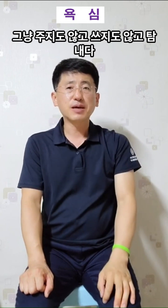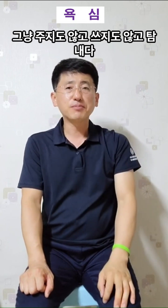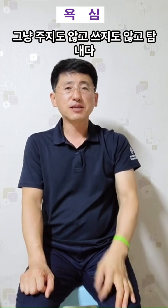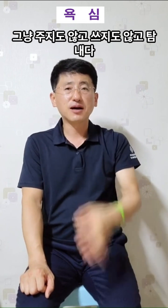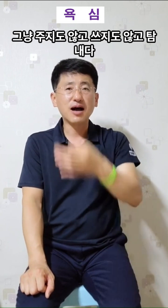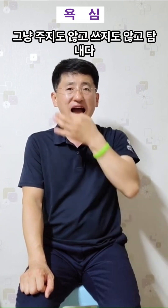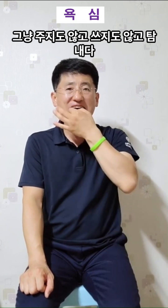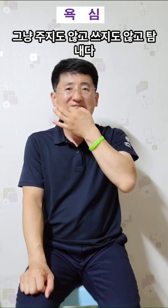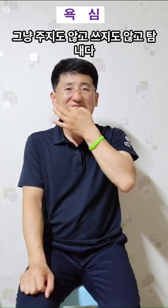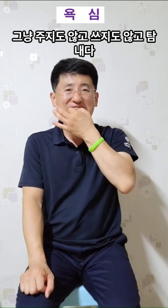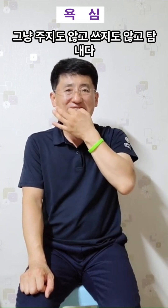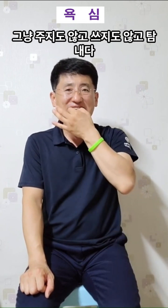탐내다.